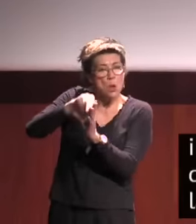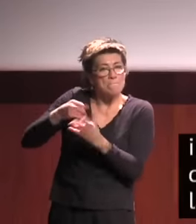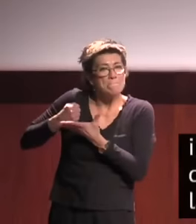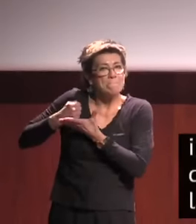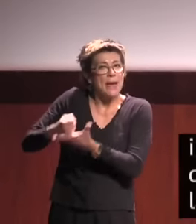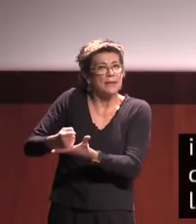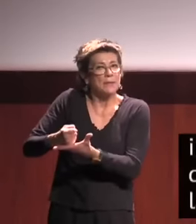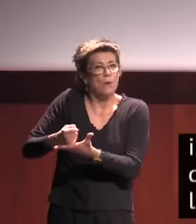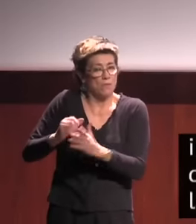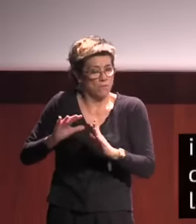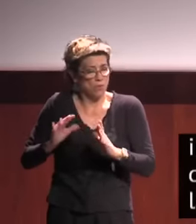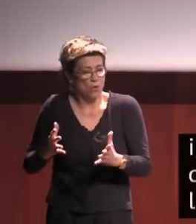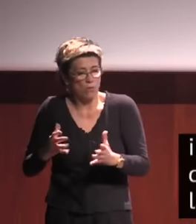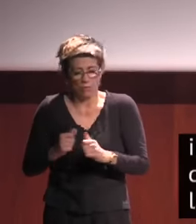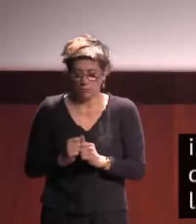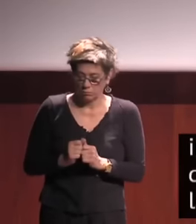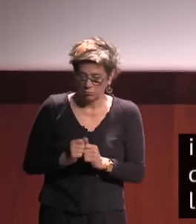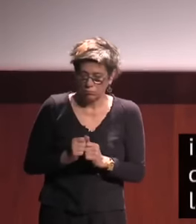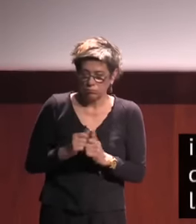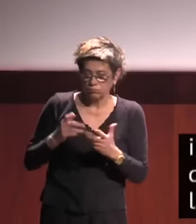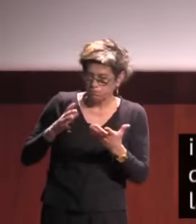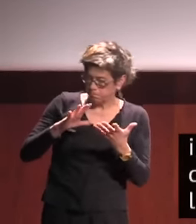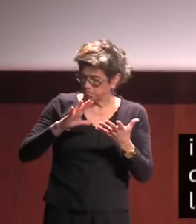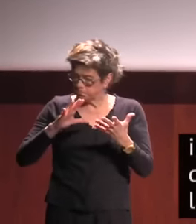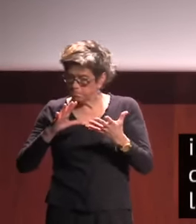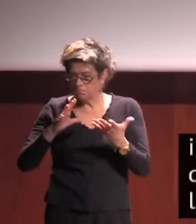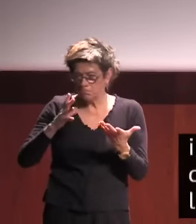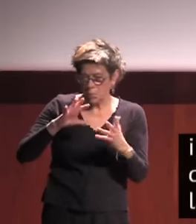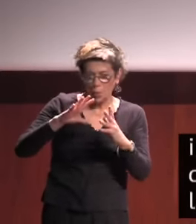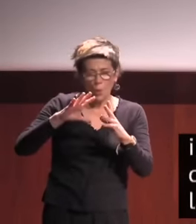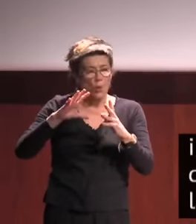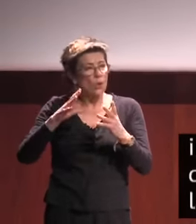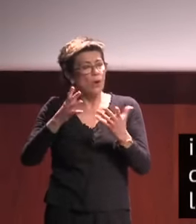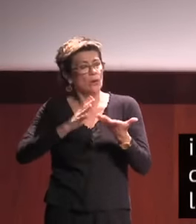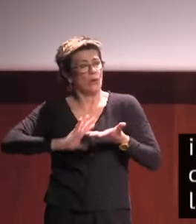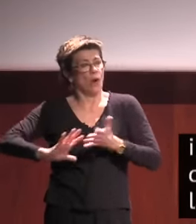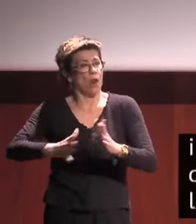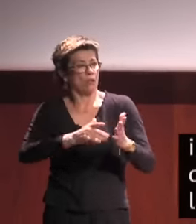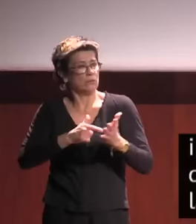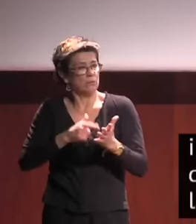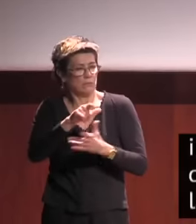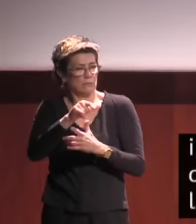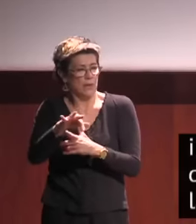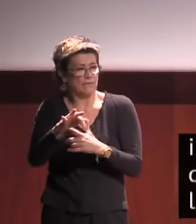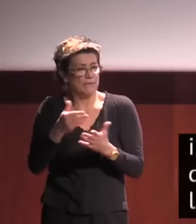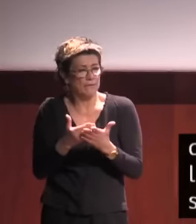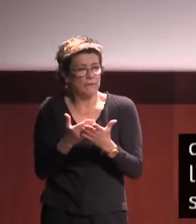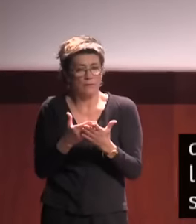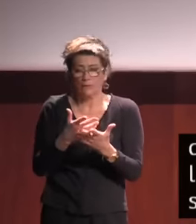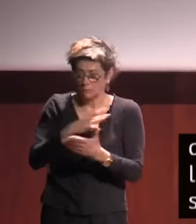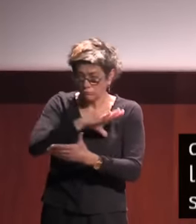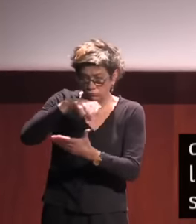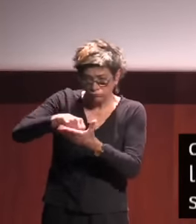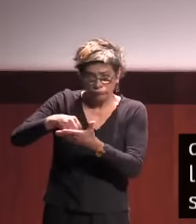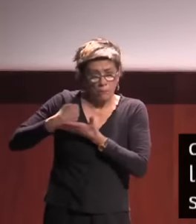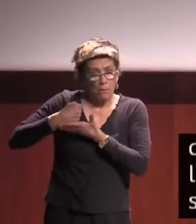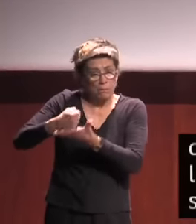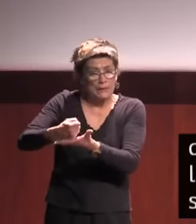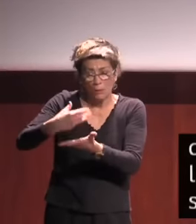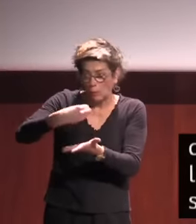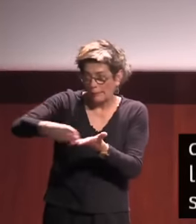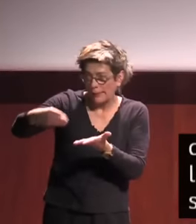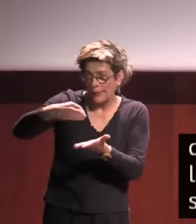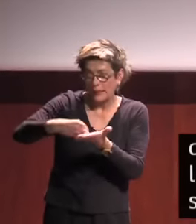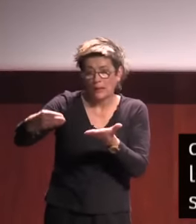française, de ses contours plus ou moins flous, puisque la langue des signes française, on l'a vu, se trouve dans le patrimoine écrit sous forme